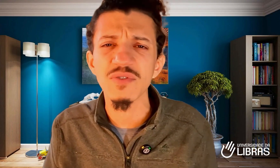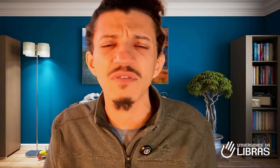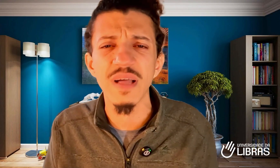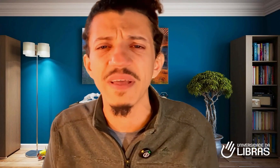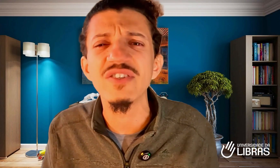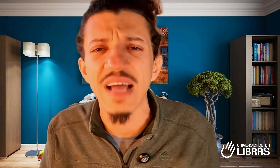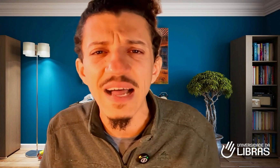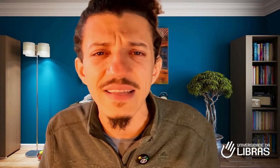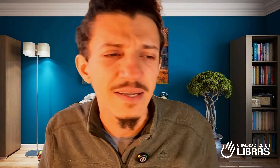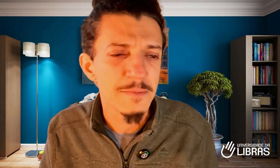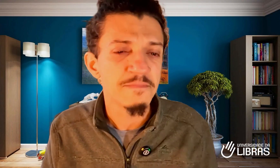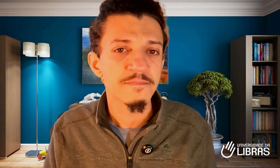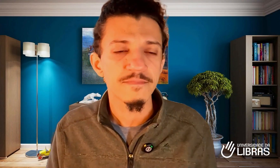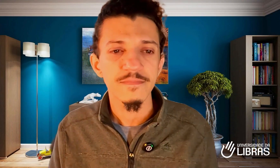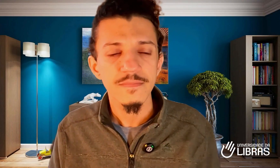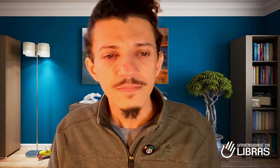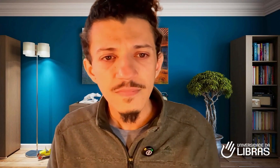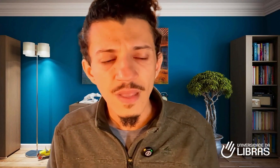de absolutamente nada.